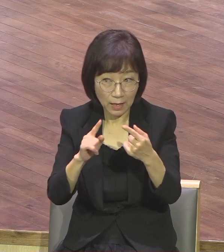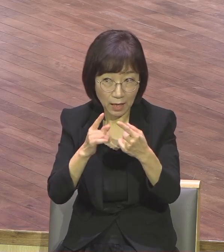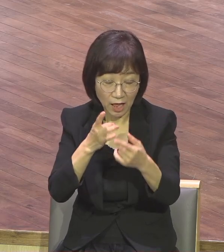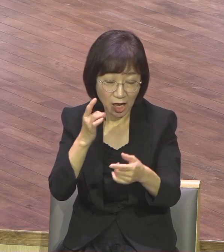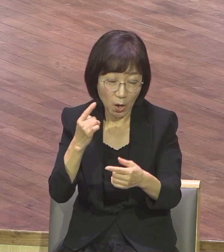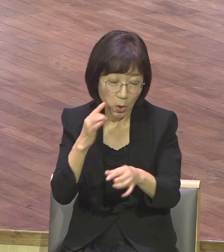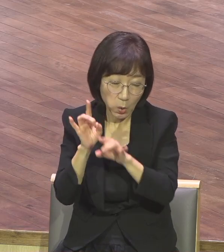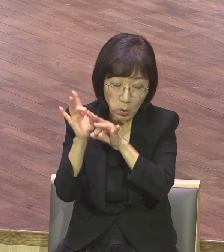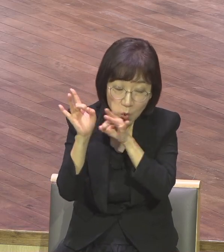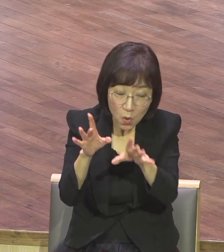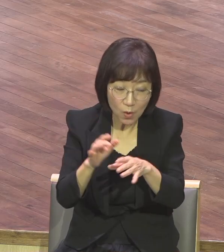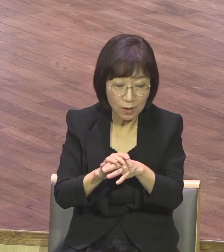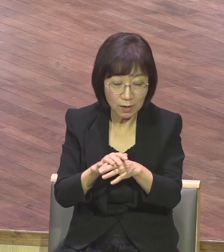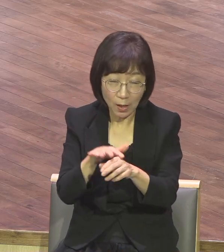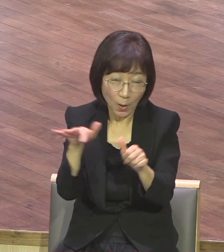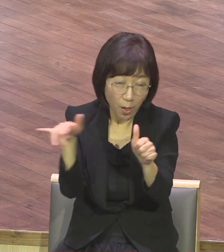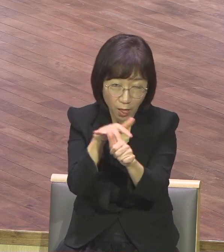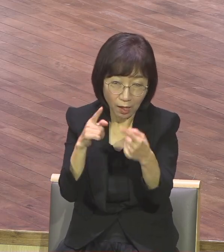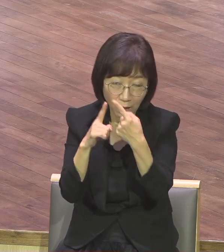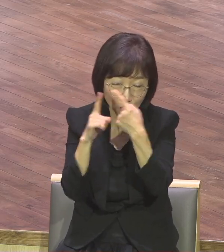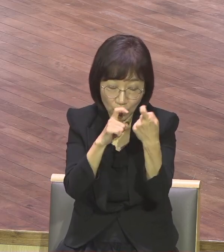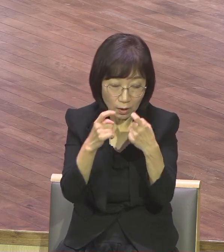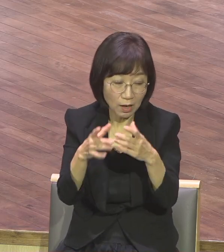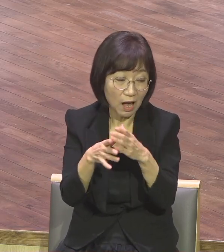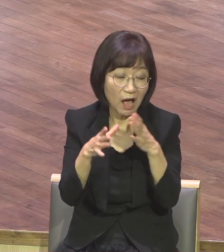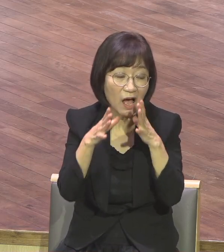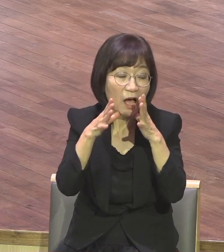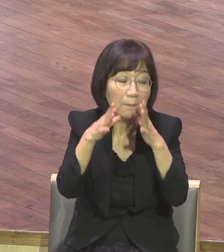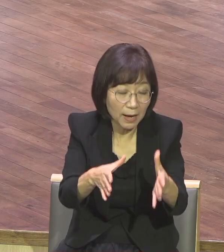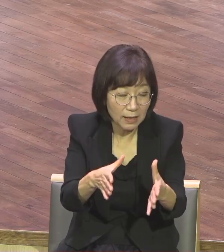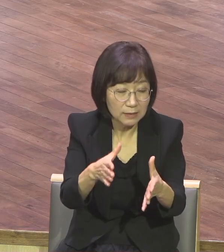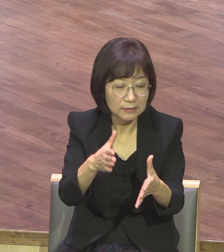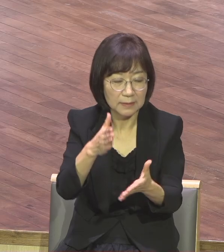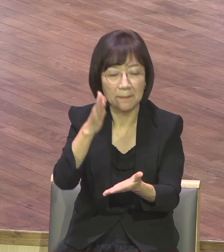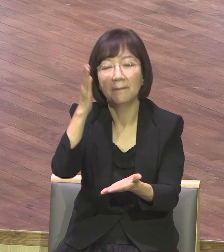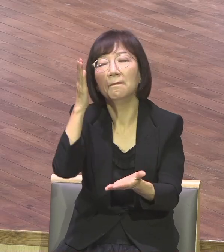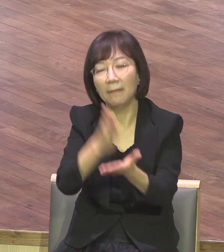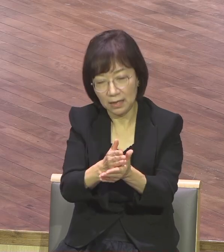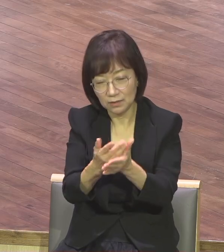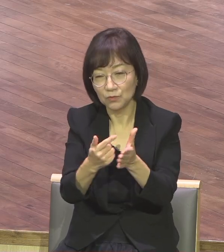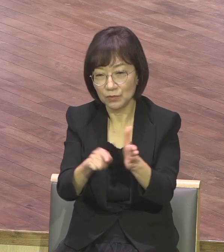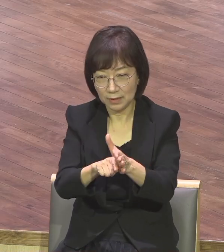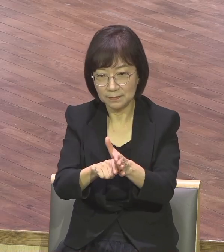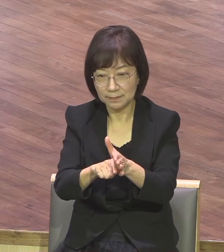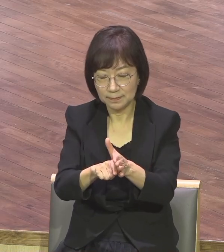간사한 유혹에 빠져 온갖 교훈의 풍조에 밀려동치 않게 하려 합니다.